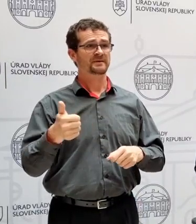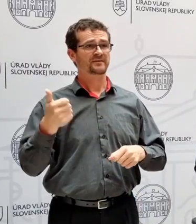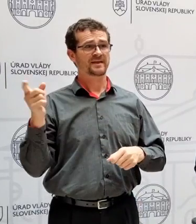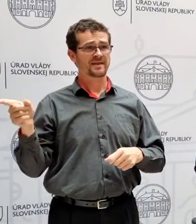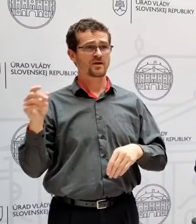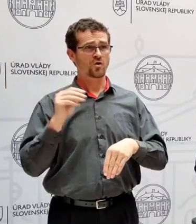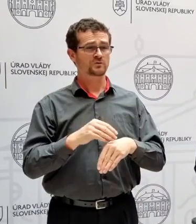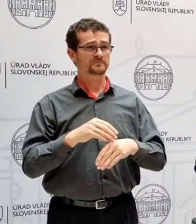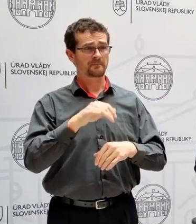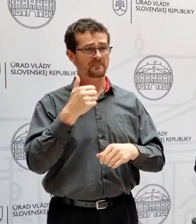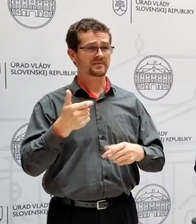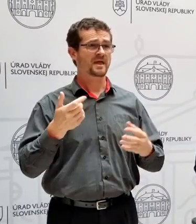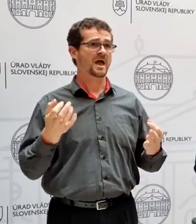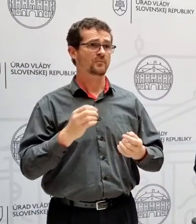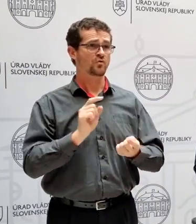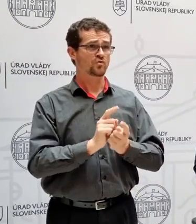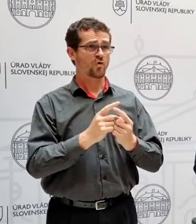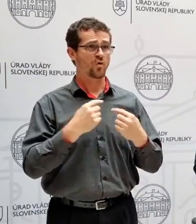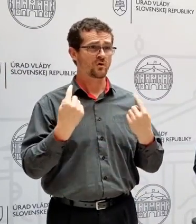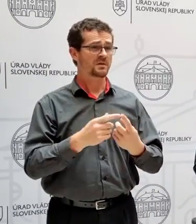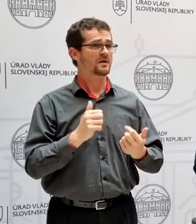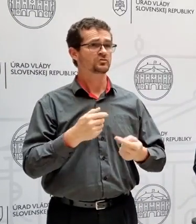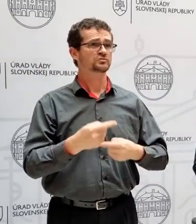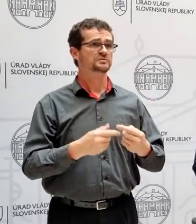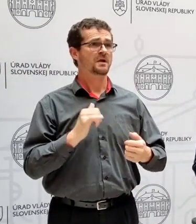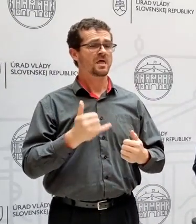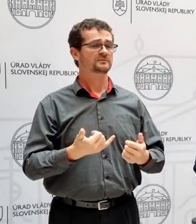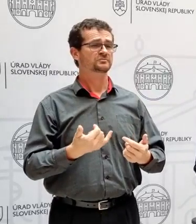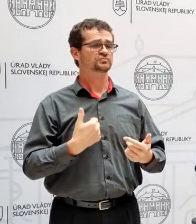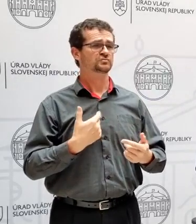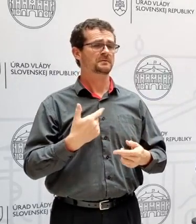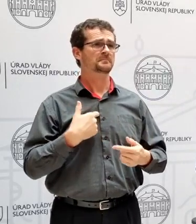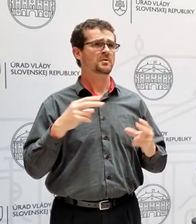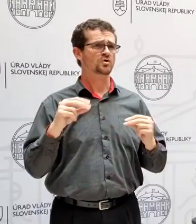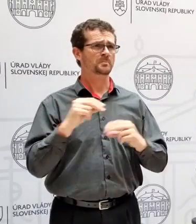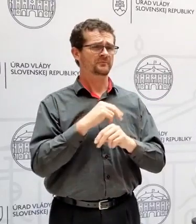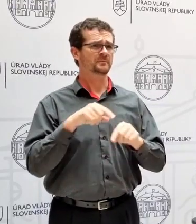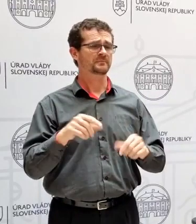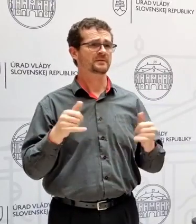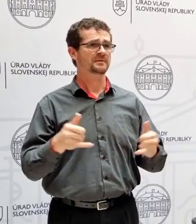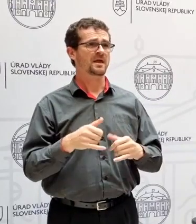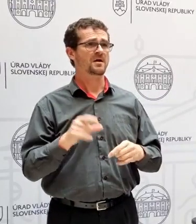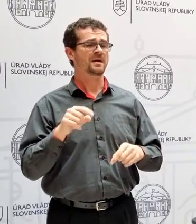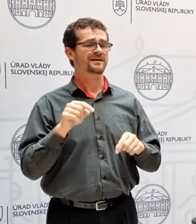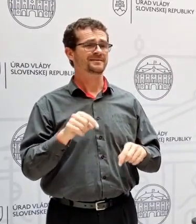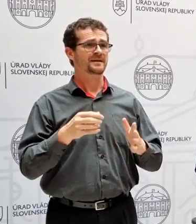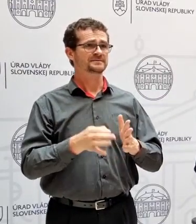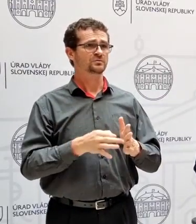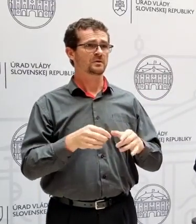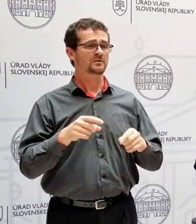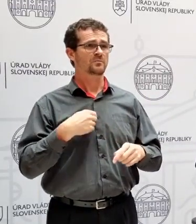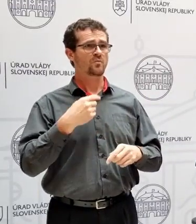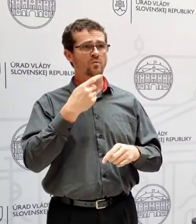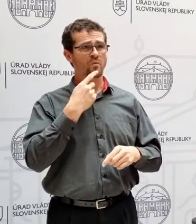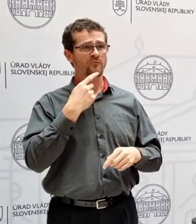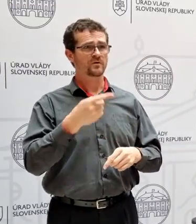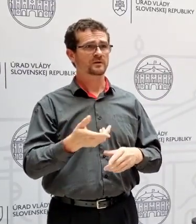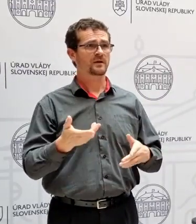mená. Tie mená už máte aspoň dohodnuté, či ešte stále sa niečo doťahuje? Nie, rozprávame o nich, lebo naozaj aj v tejto situácii, ktorú som